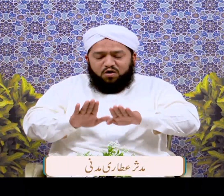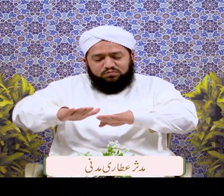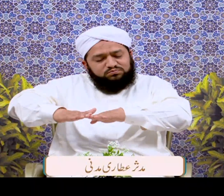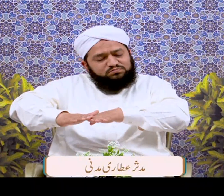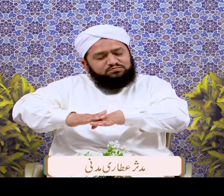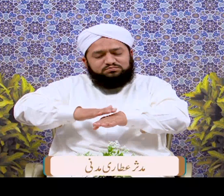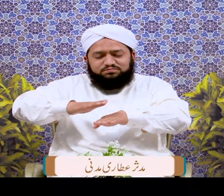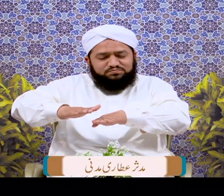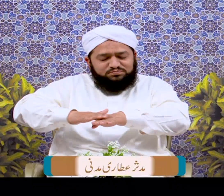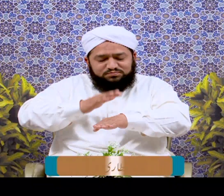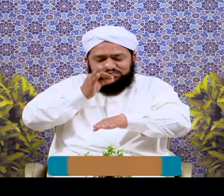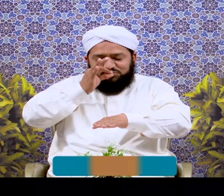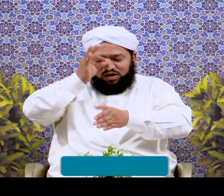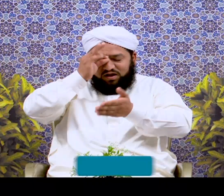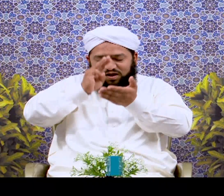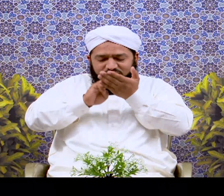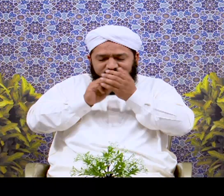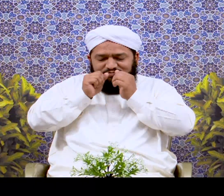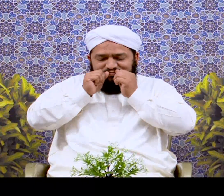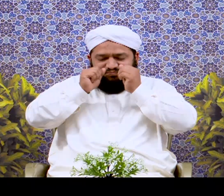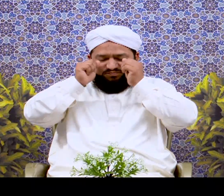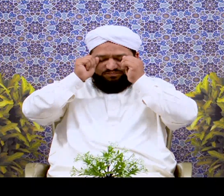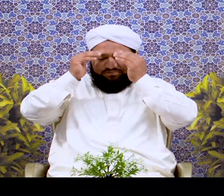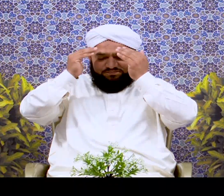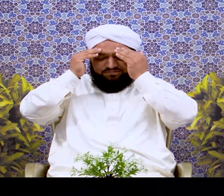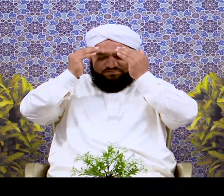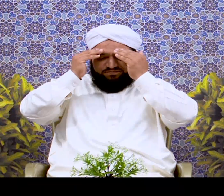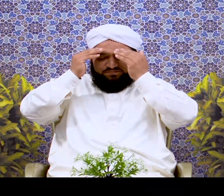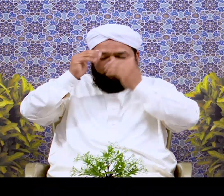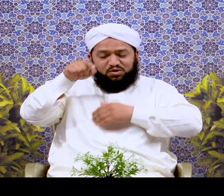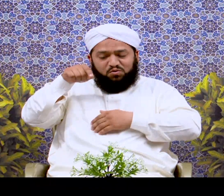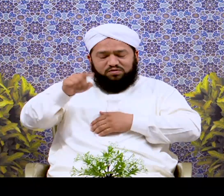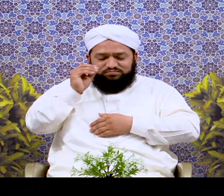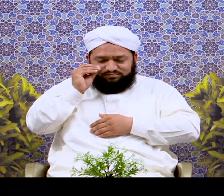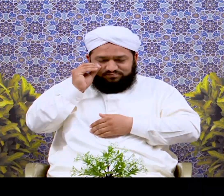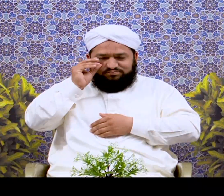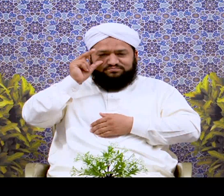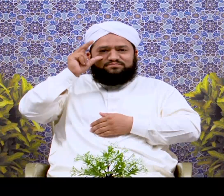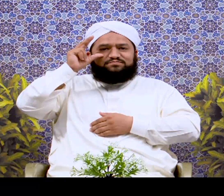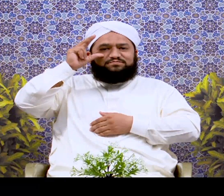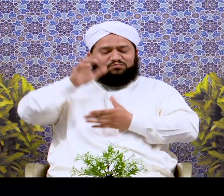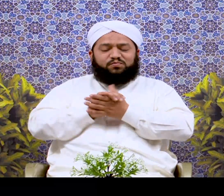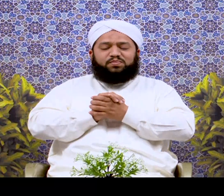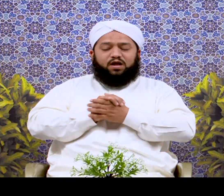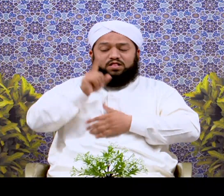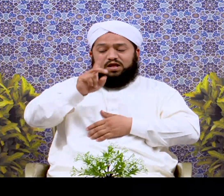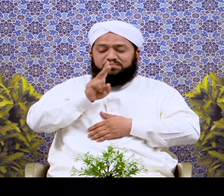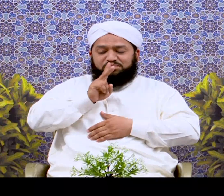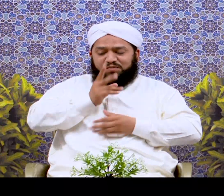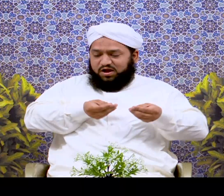حضور جان کائنات صلی اللہ علیہ وآلہ وصحبہ وسلم کو جگایا، اللہ پاک کا پیغام پہنچایا۔